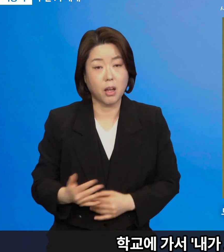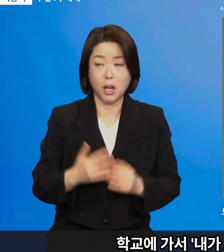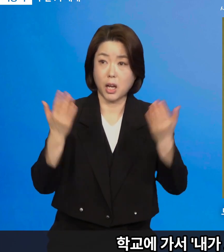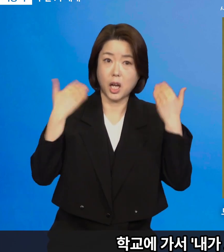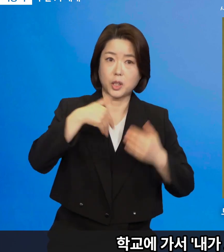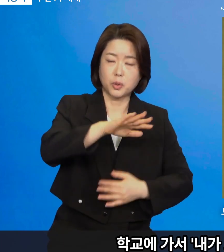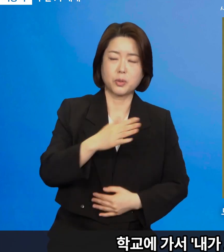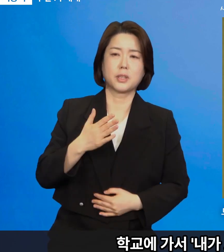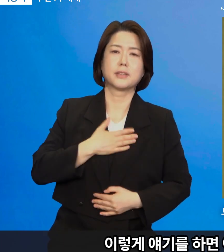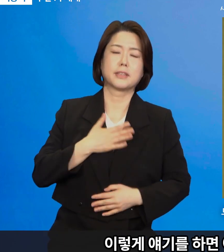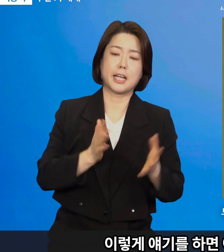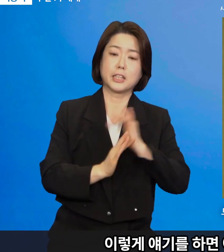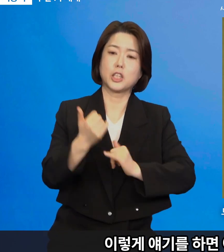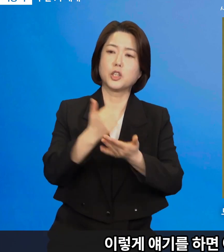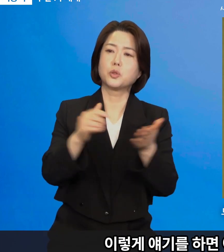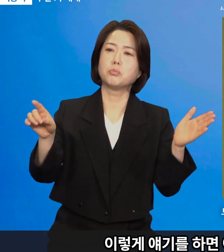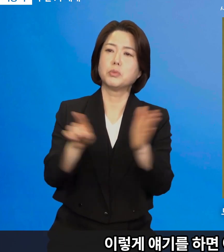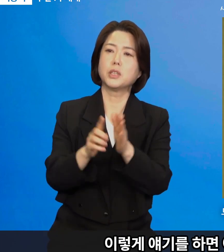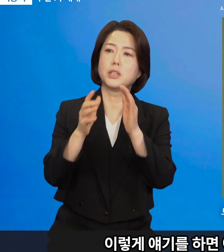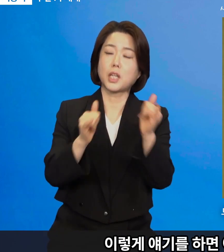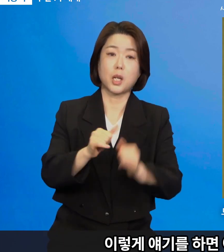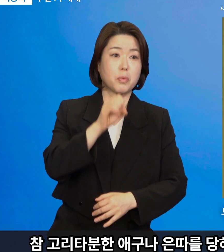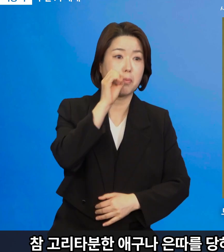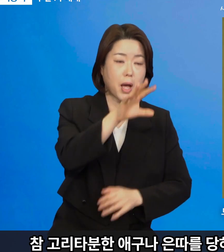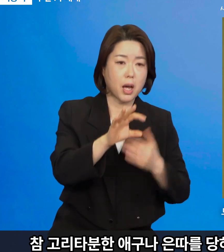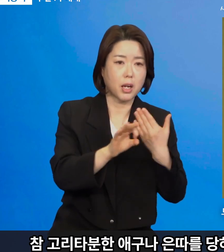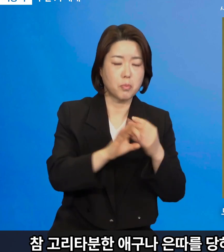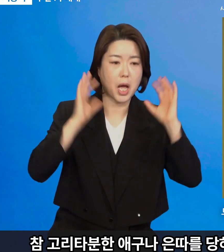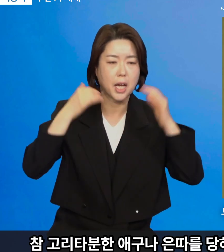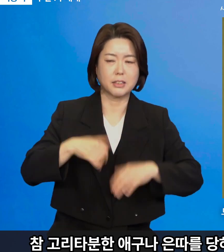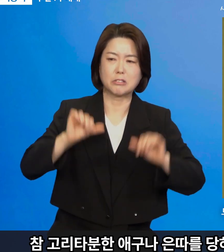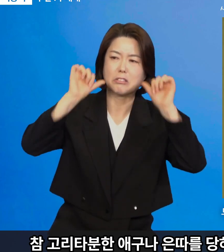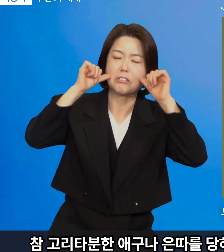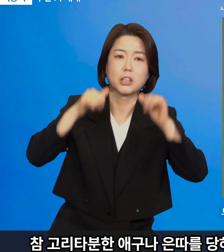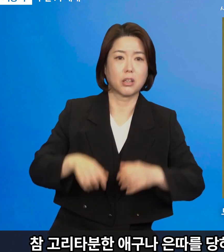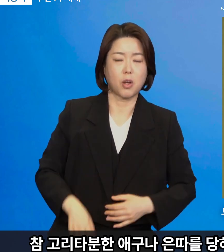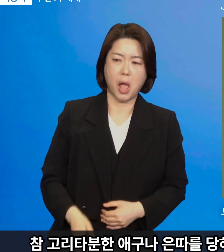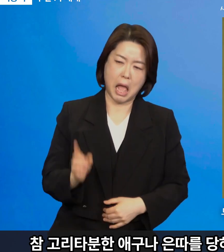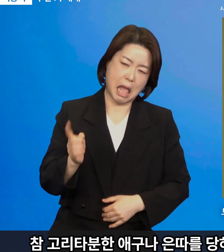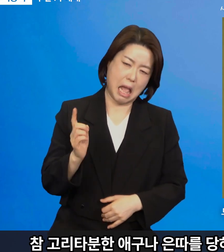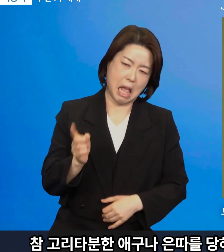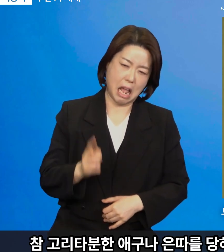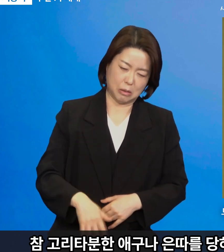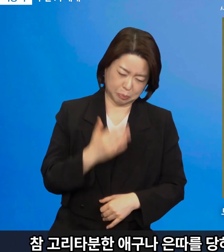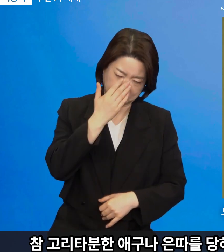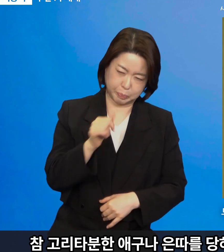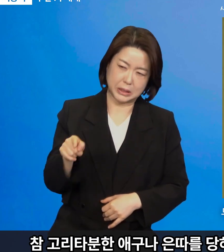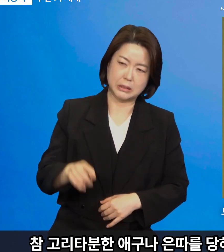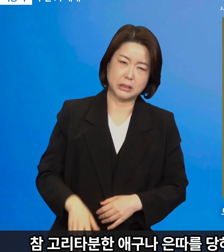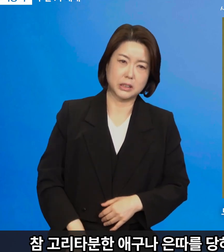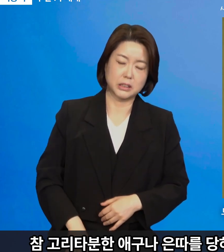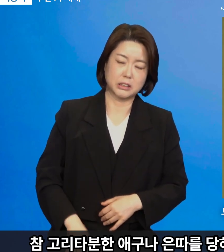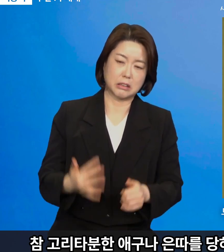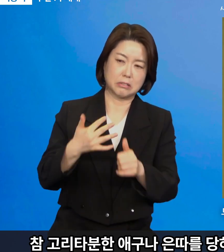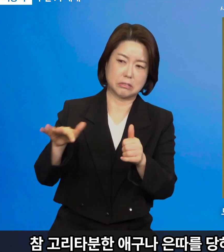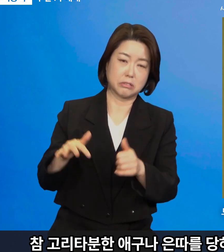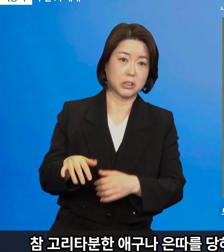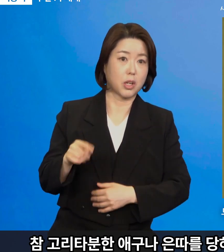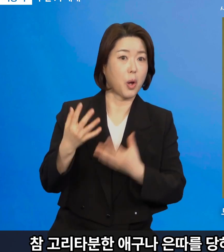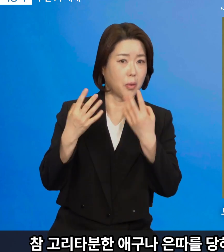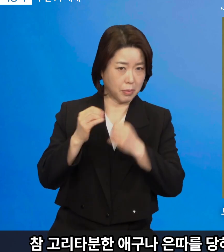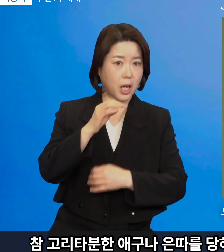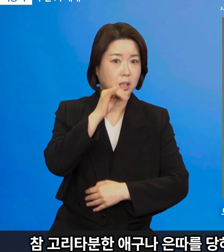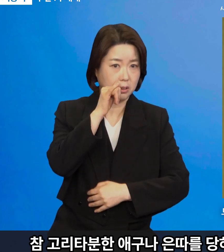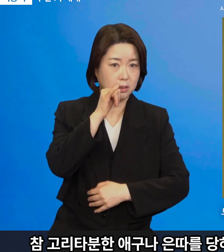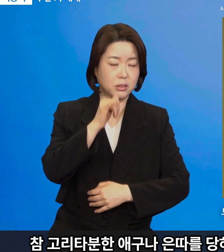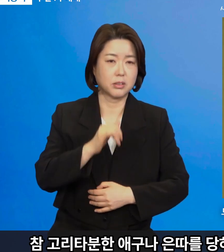내가 크리스천이다라고 이렇게 얘기를 하면 아이들이 놀린답니다. 참 고리타분한 애구나. 은따를 당하기도 하고 왕따를 당하기도